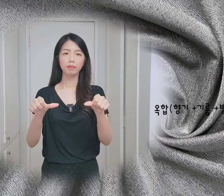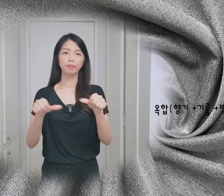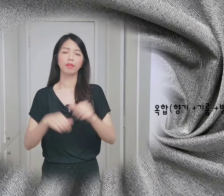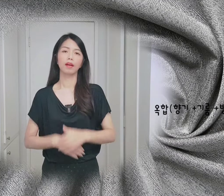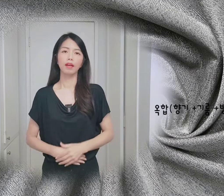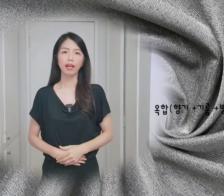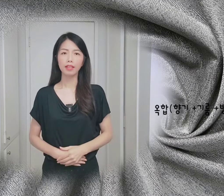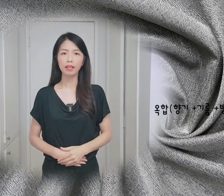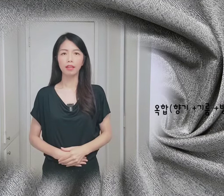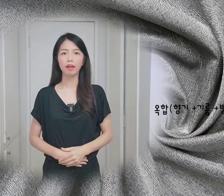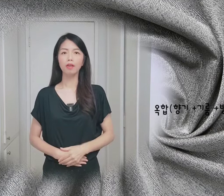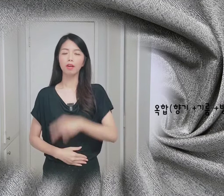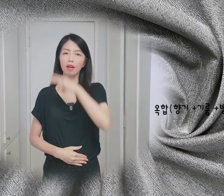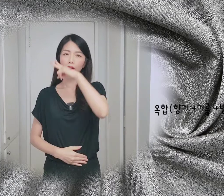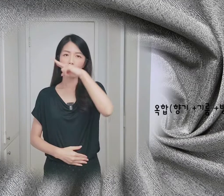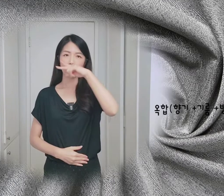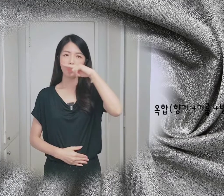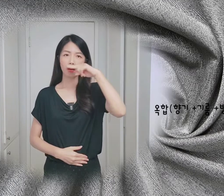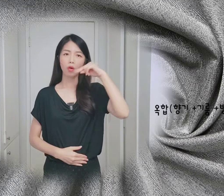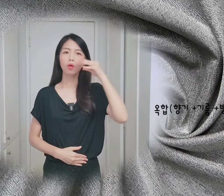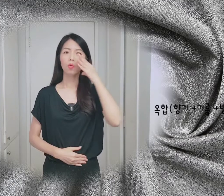깨뜨리다. 다시 해드릴게요.